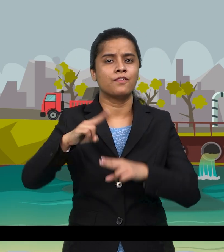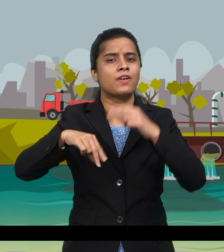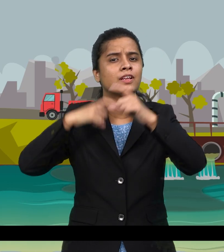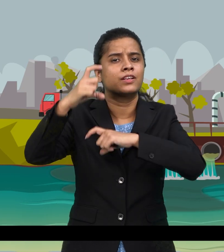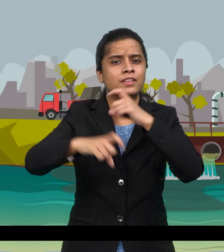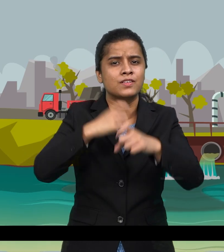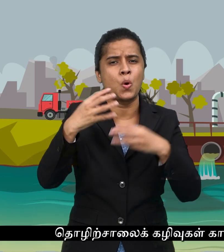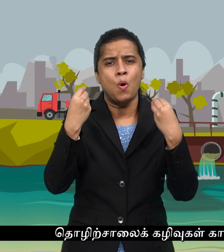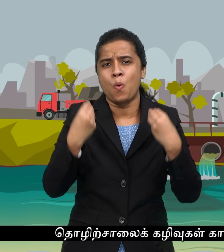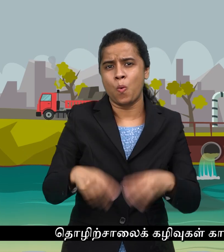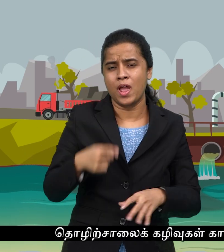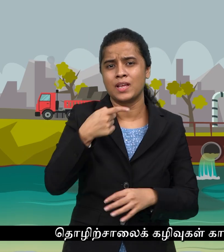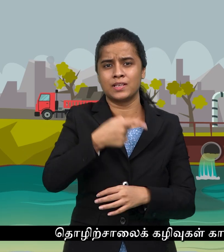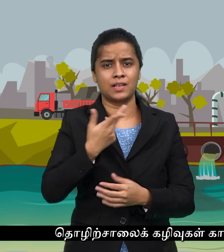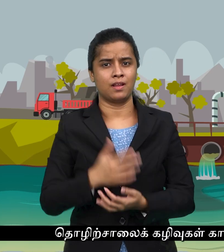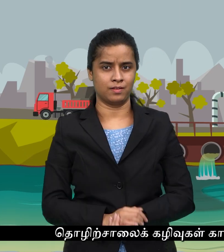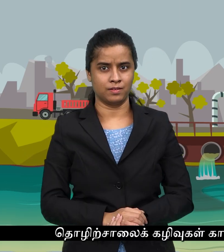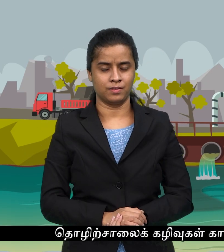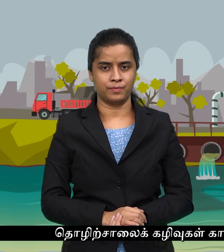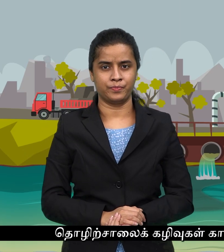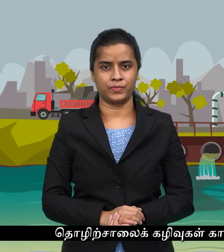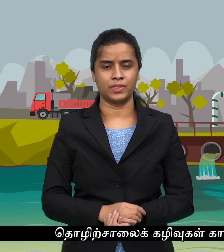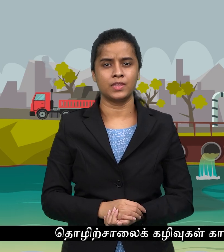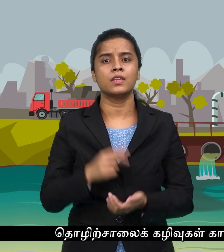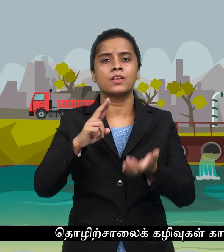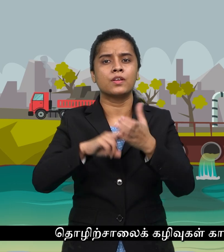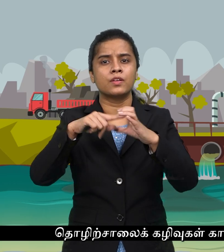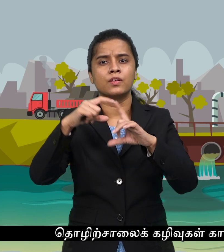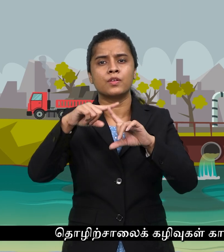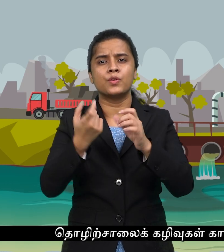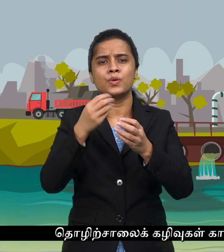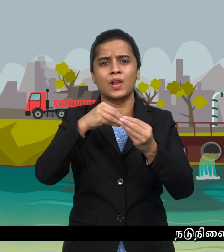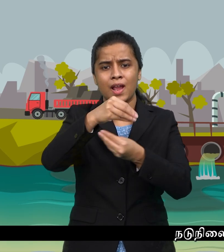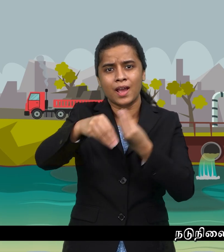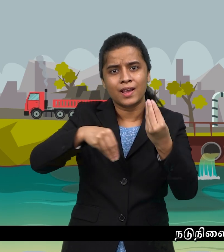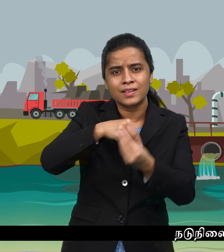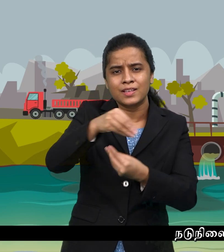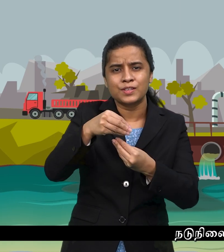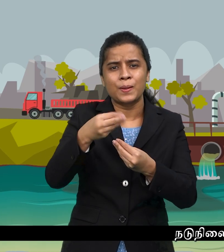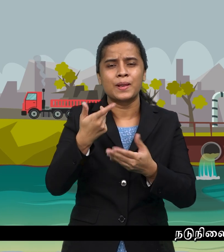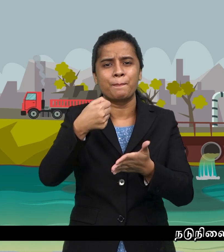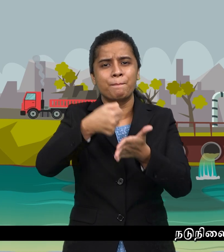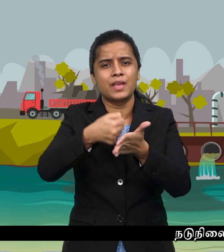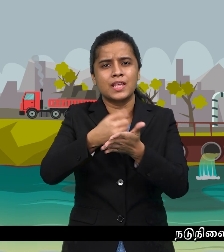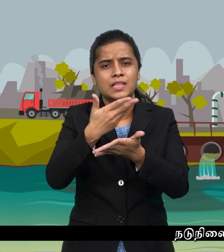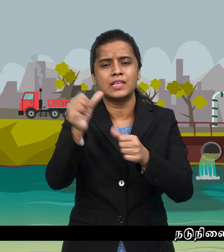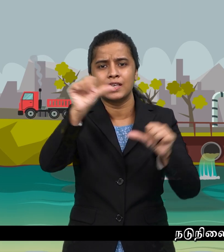எனவே தொழிற்சாலை கழிவுகளின் காரப் பொருட்களை சேர்ப்பதின் மூலம் நடுநிலையாக்கப்படுகின்றன.